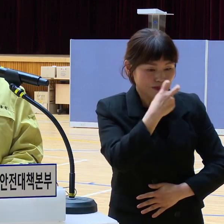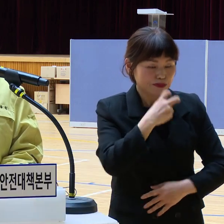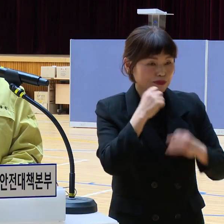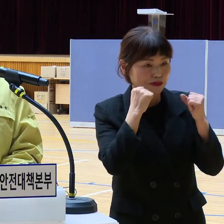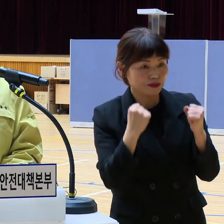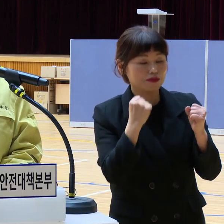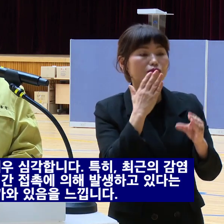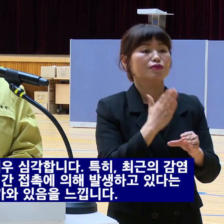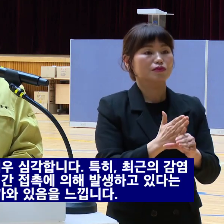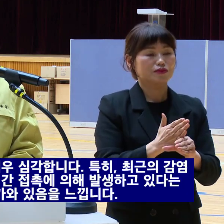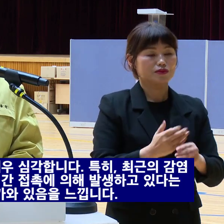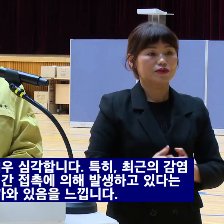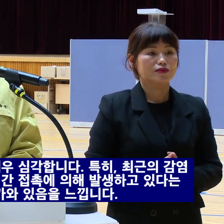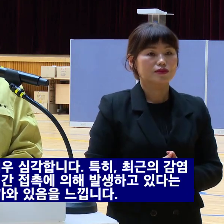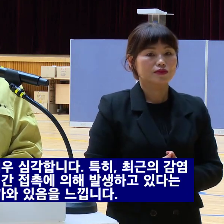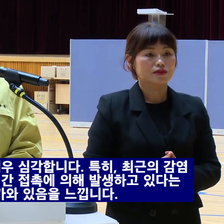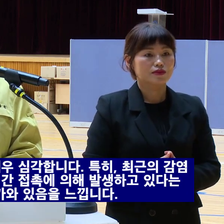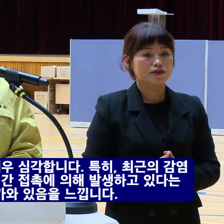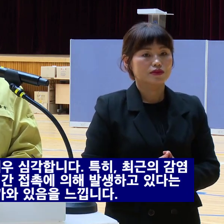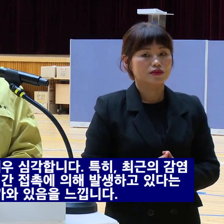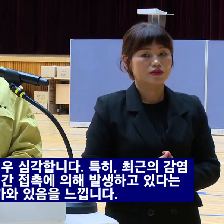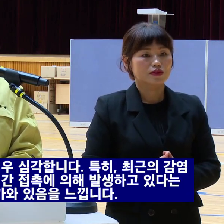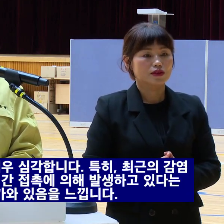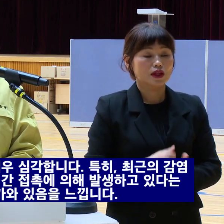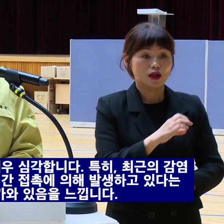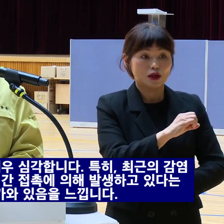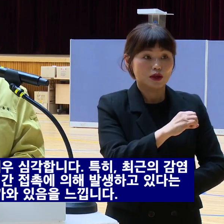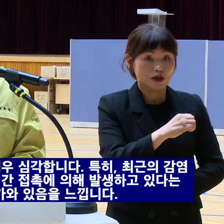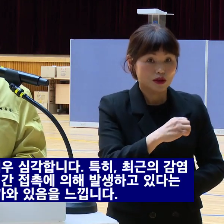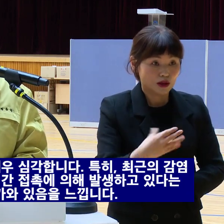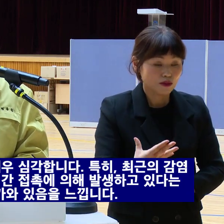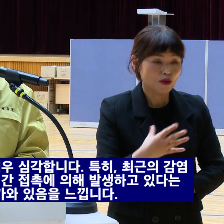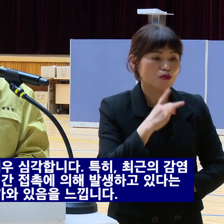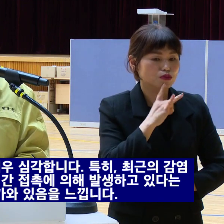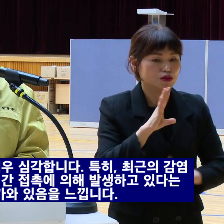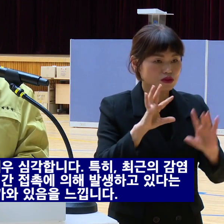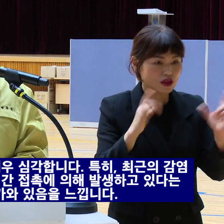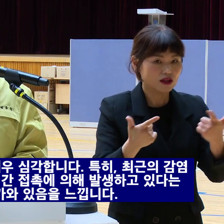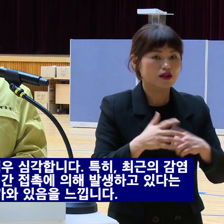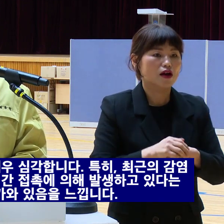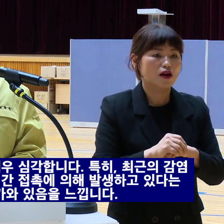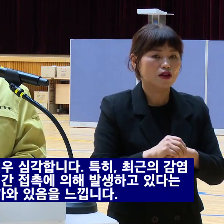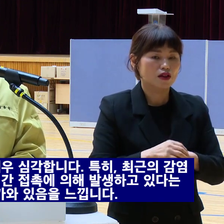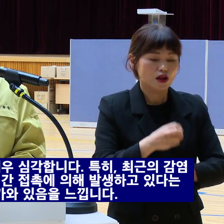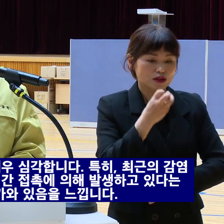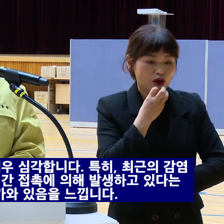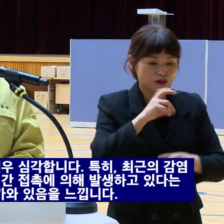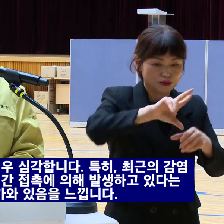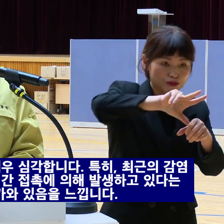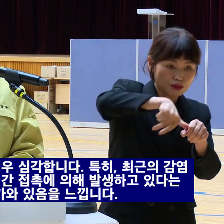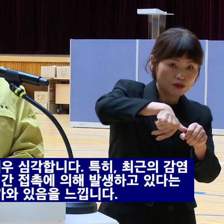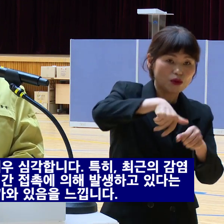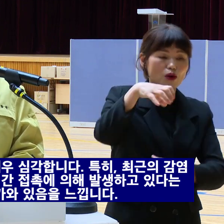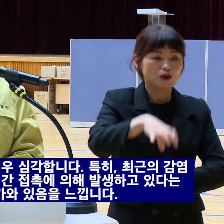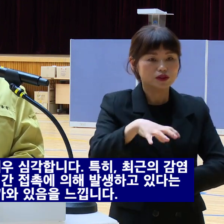대비하고 있습니다. 현재 우리 군을 포함한 수도권 상황이 매우 심각합니다.